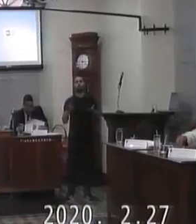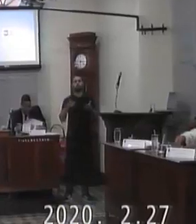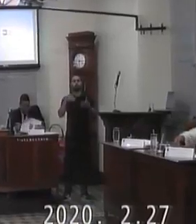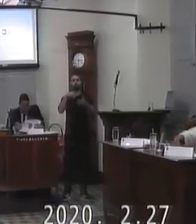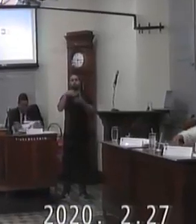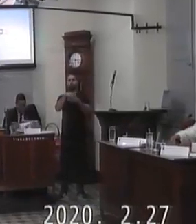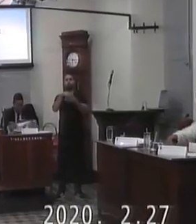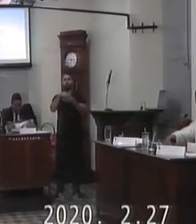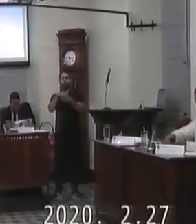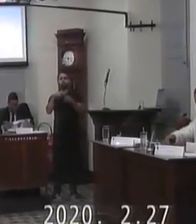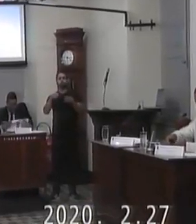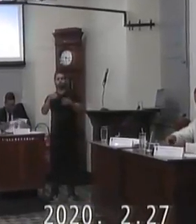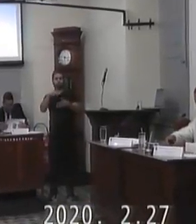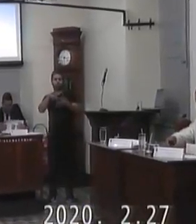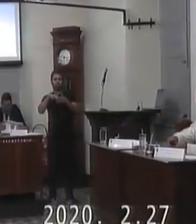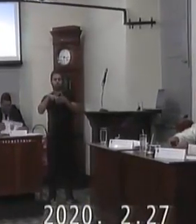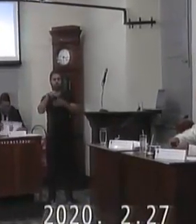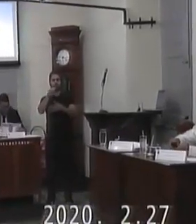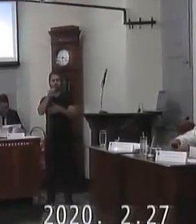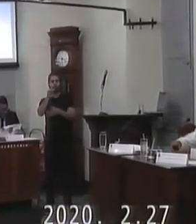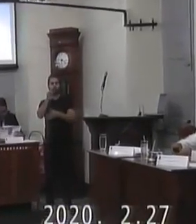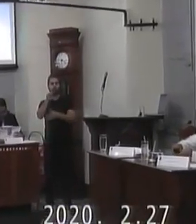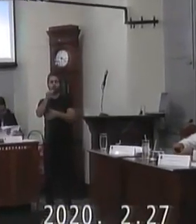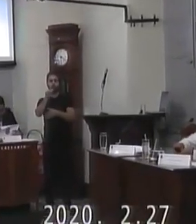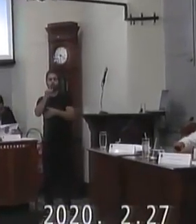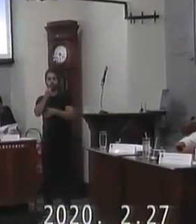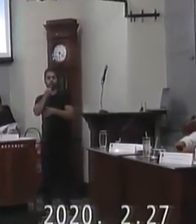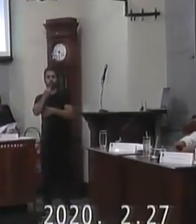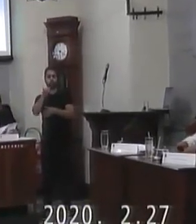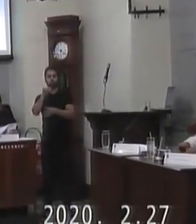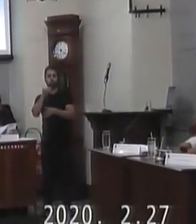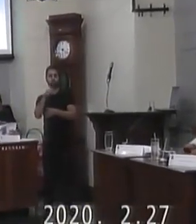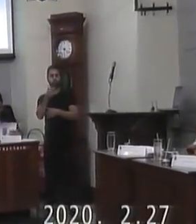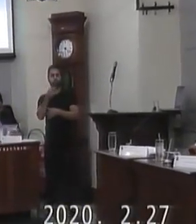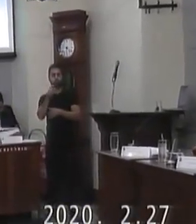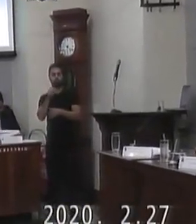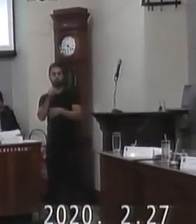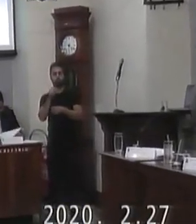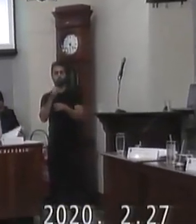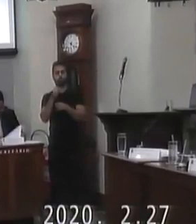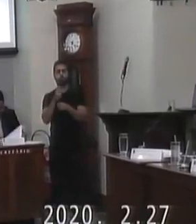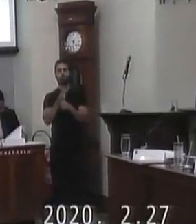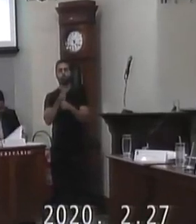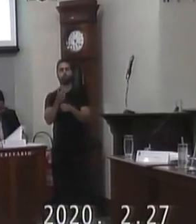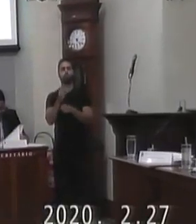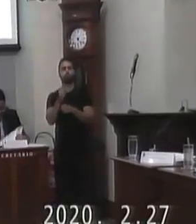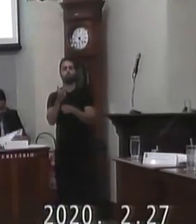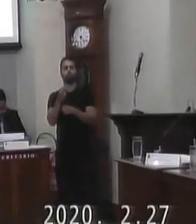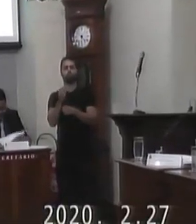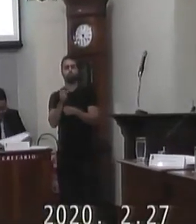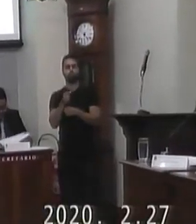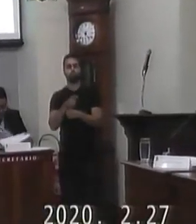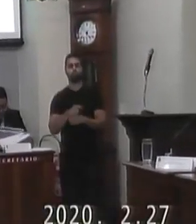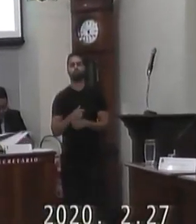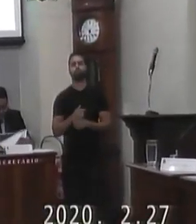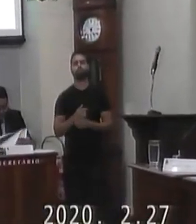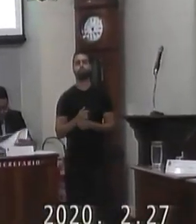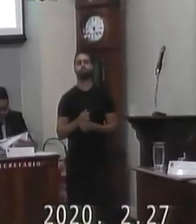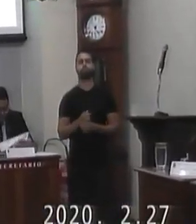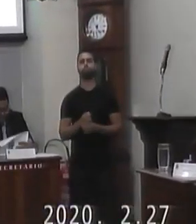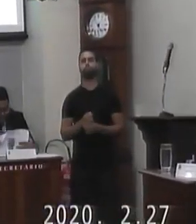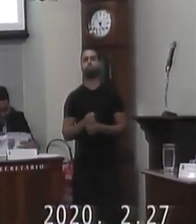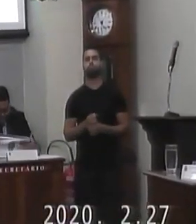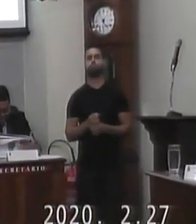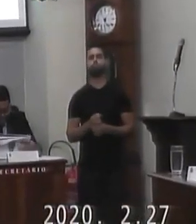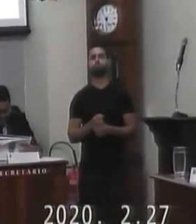votação a dispensa da leitura da ata da sessão ordinária do dia 20/2 de 2020 e a aprovação da mesma. Não tendo quem